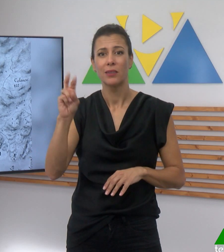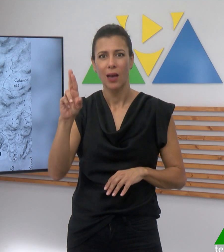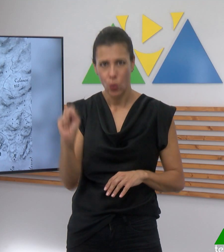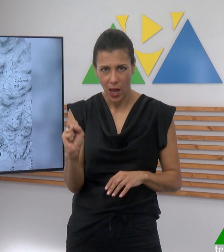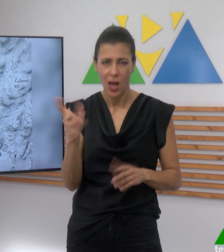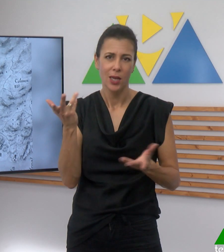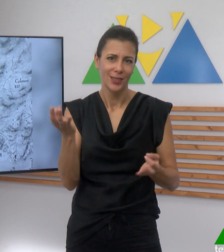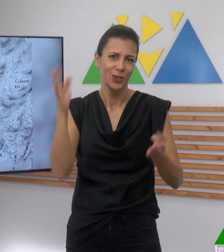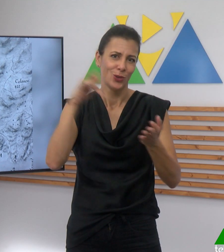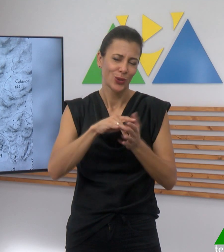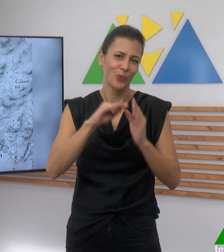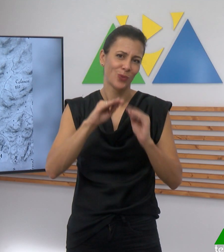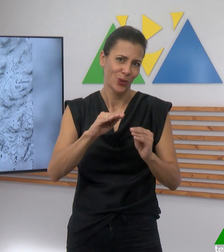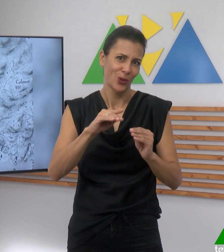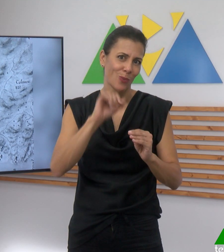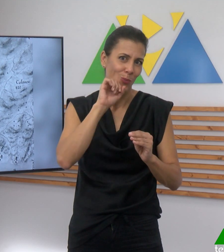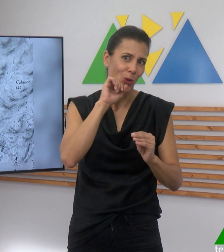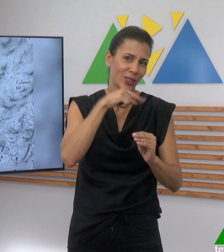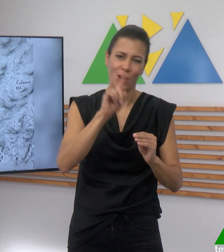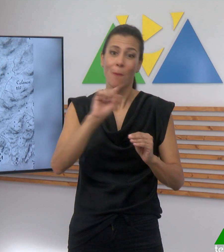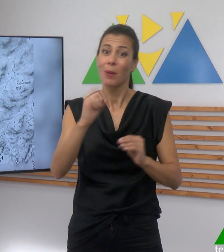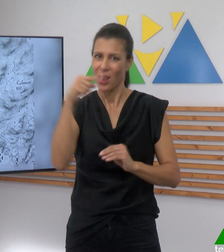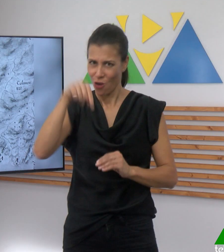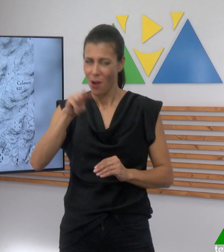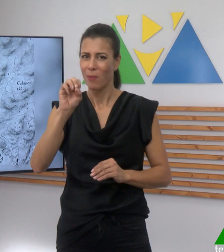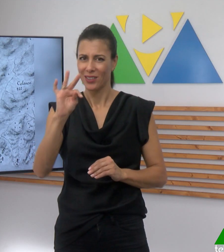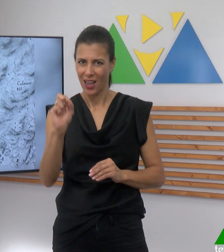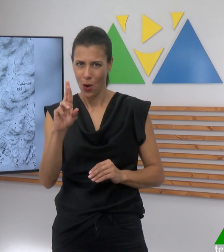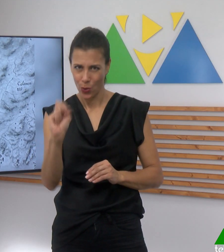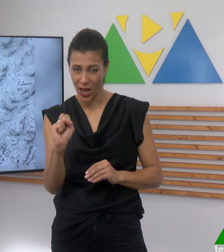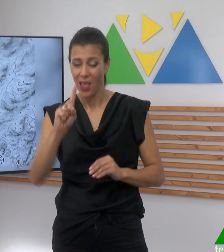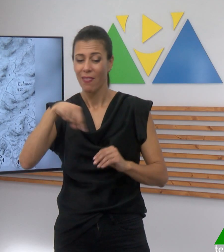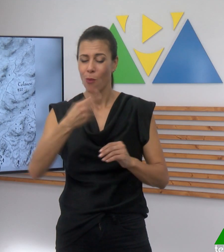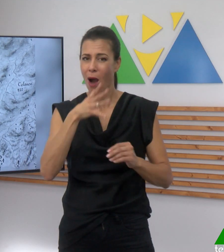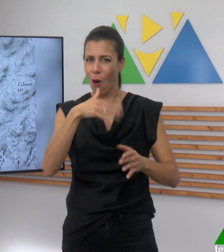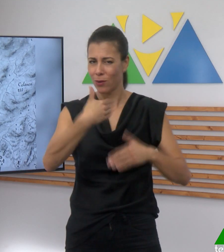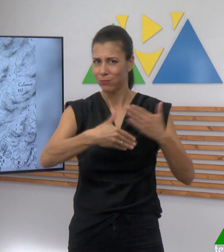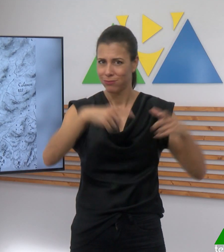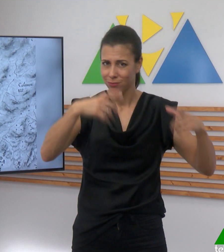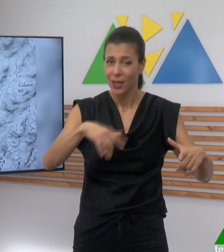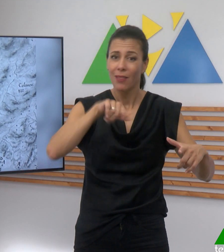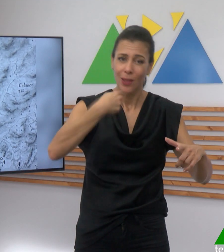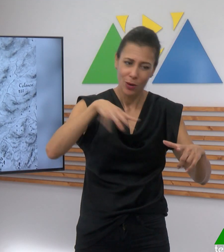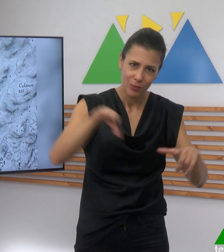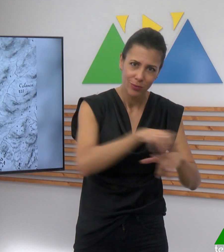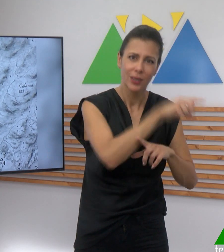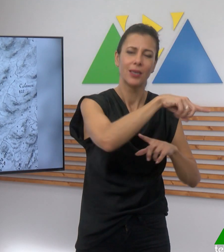Porque primero se crea esto se crea esto Lu levamos el agua para para allá aparece motril incluso hay algunos